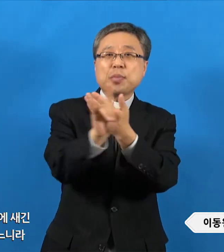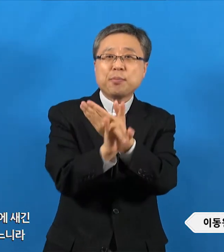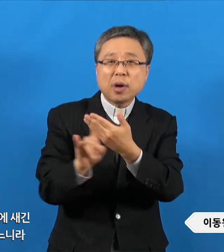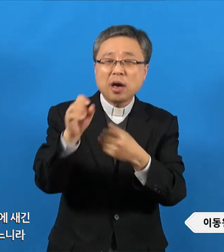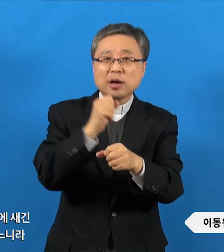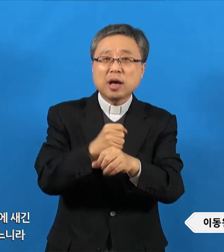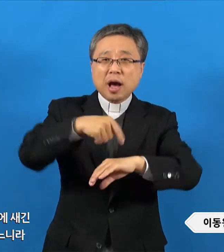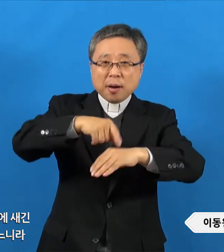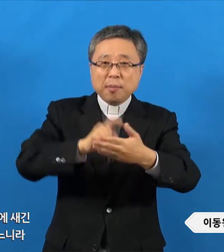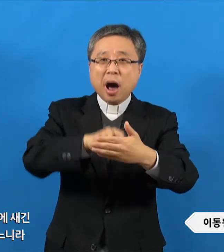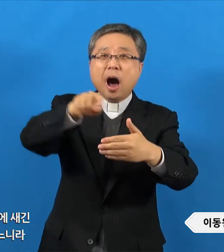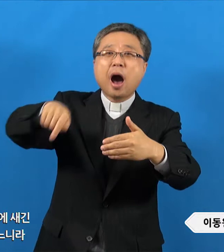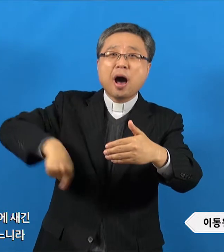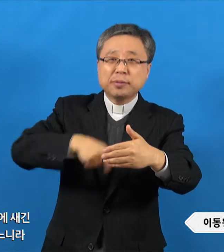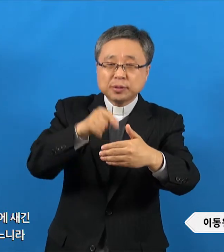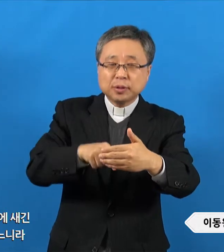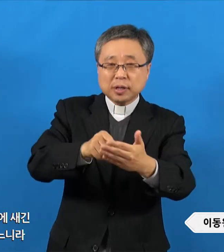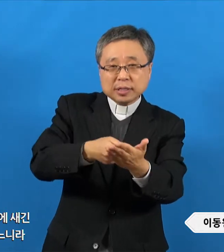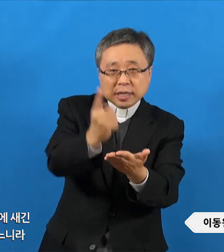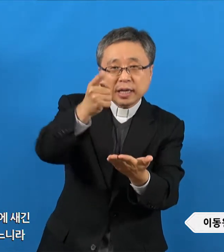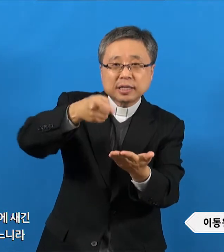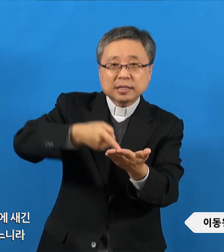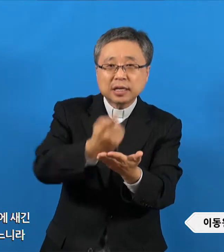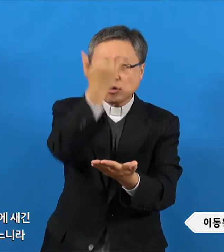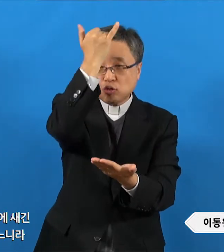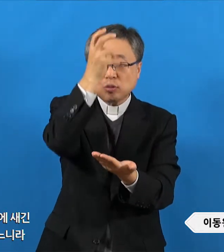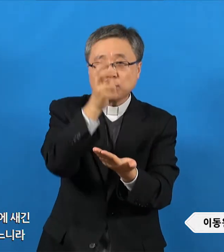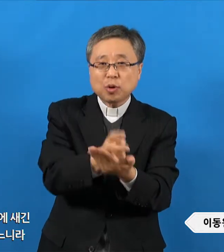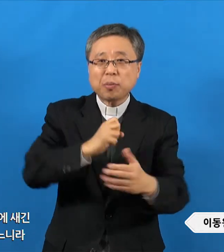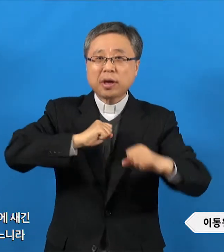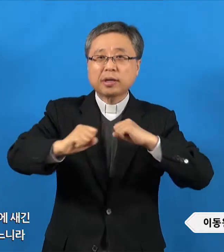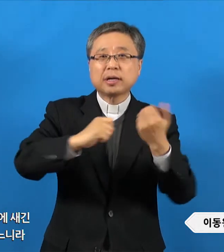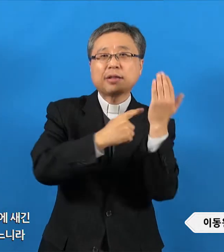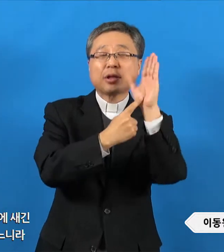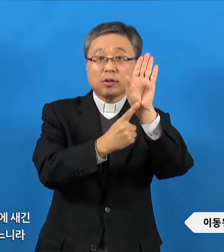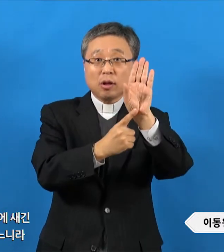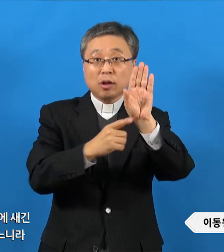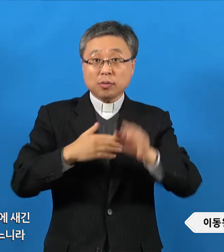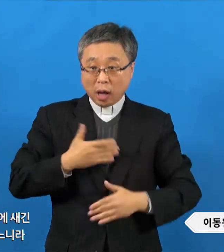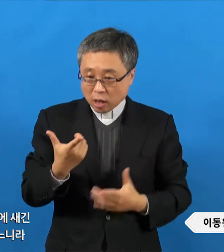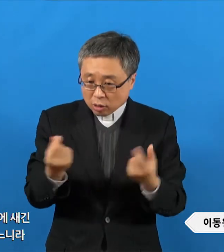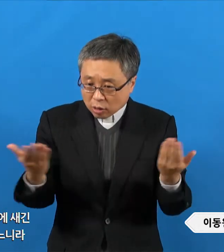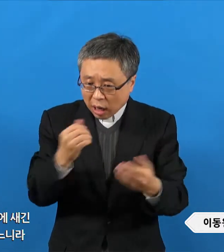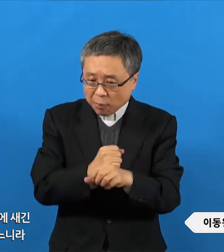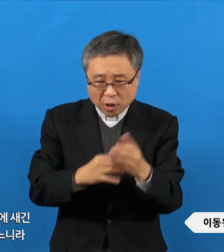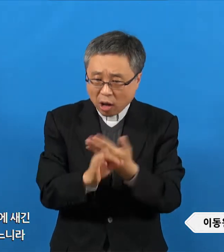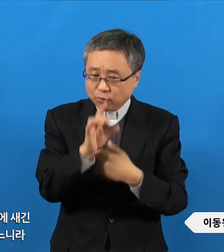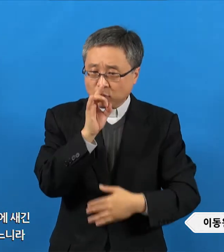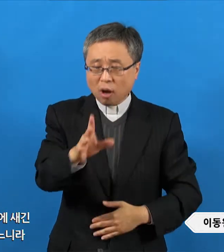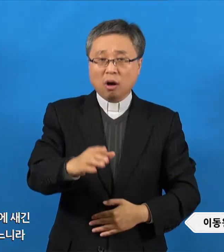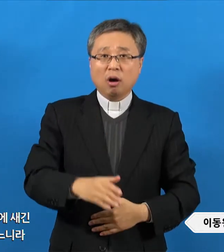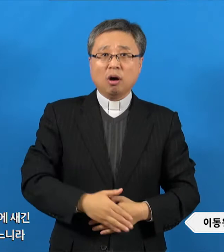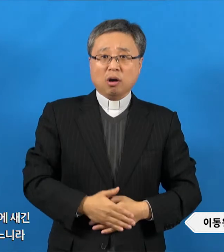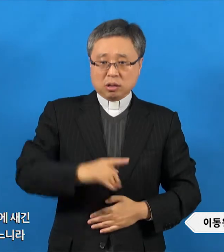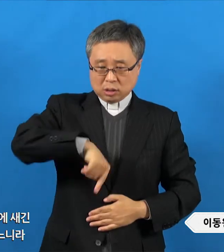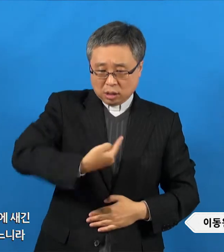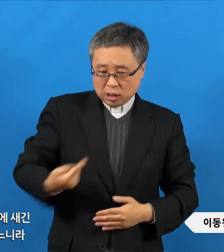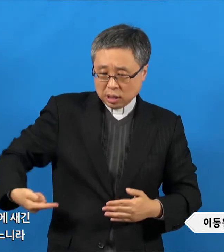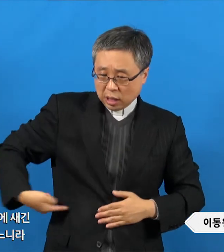그 마음에 새긴 율법의 행위를 나타낸다. 내가 이런 짓 하면 안 되지. 자기 양심을 어기면